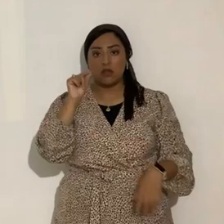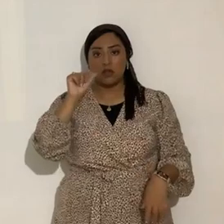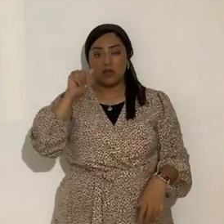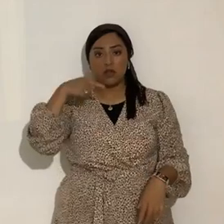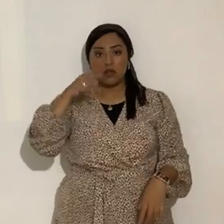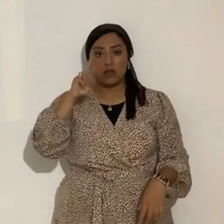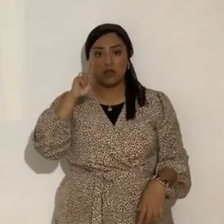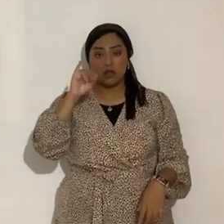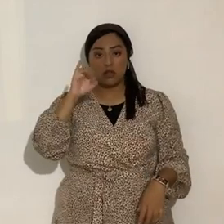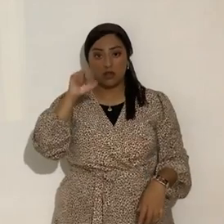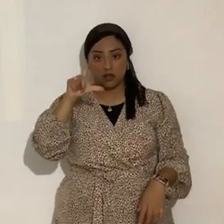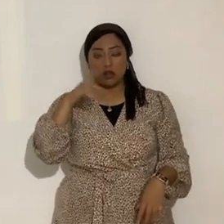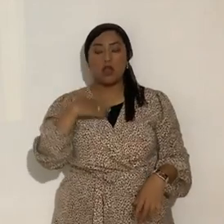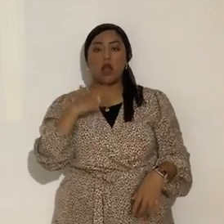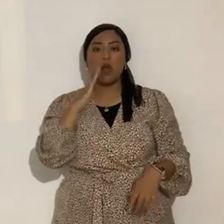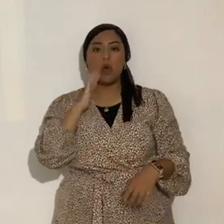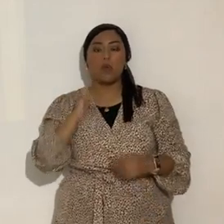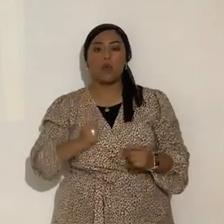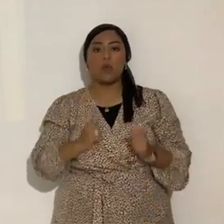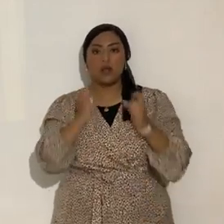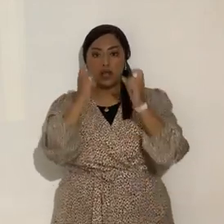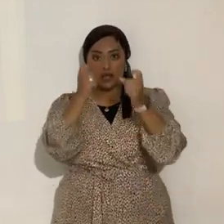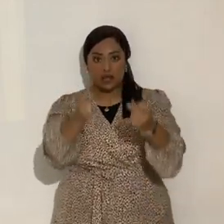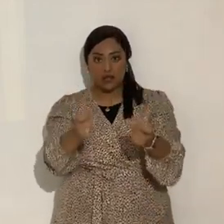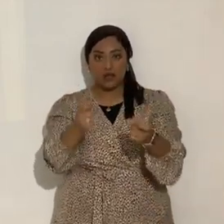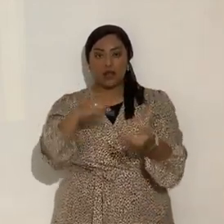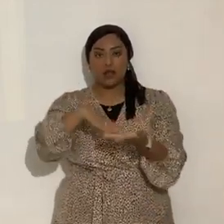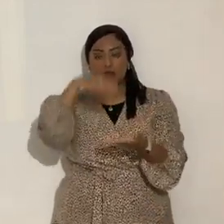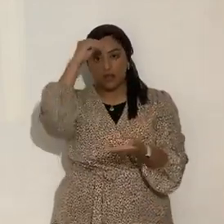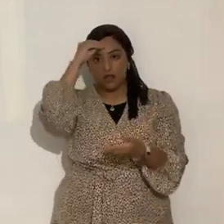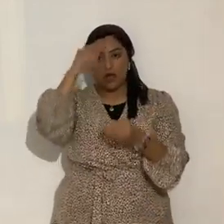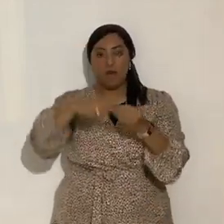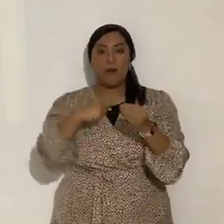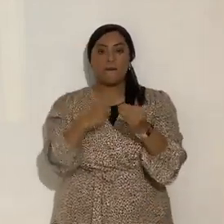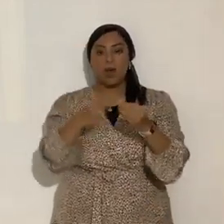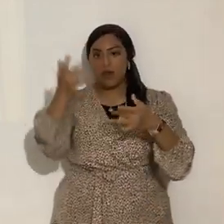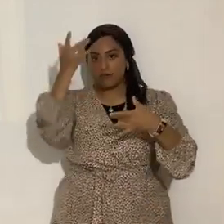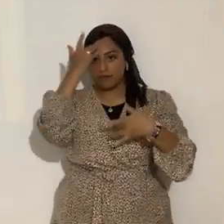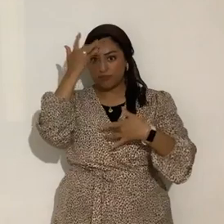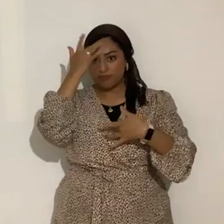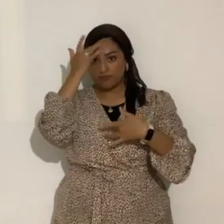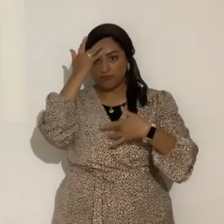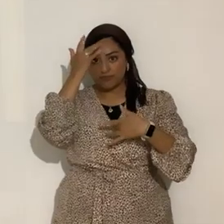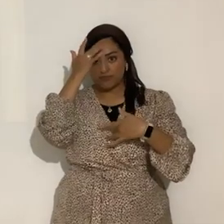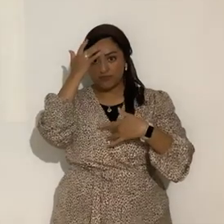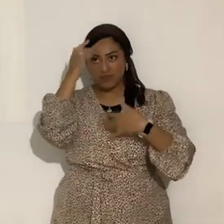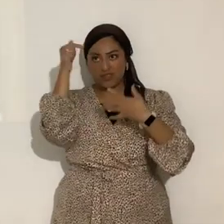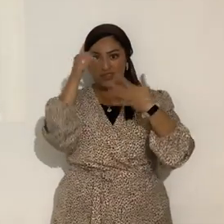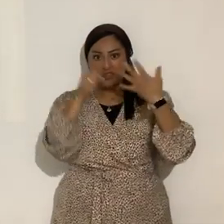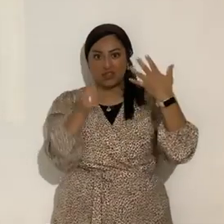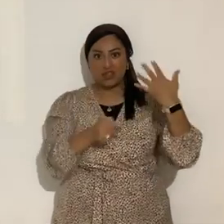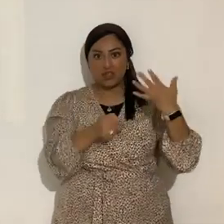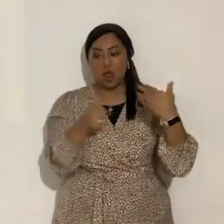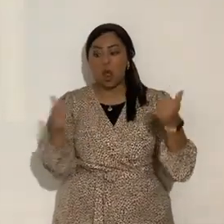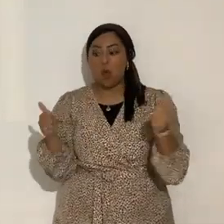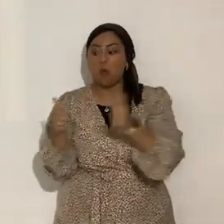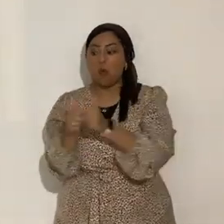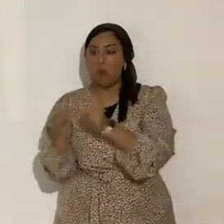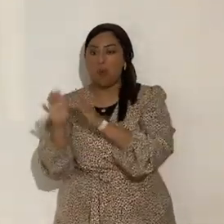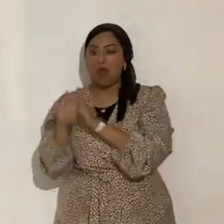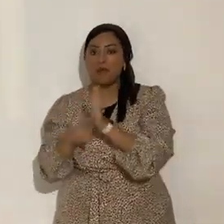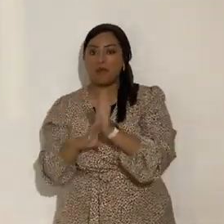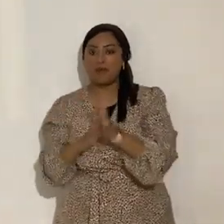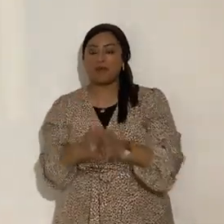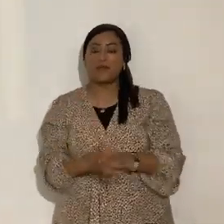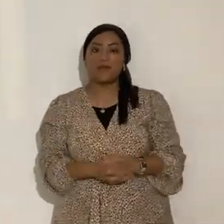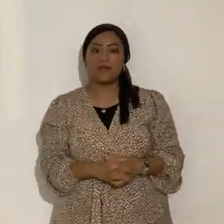de abril, 4 de la tarde, yo estaré dando algo sobre enfermedades psicosomáticas, pero todo basado a la bendita palabra del